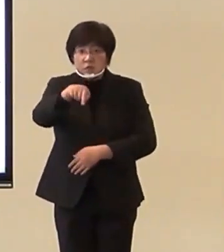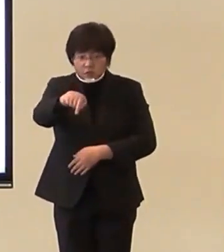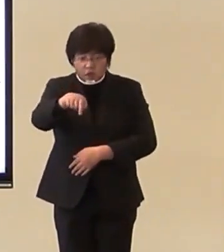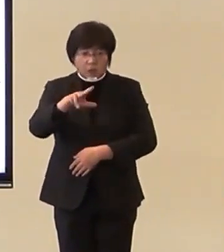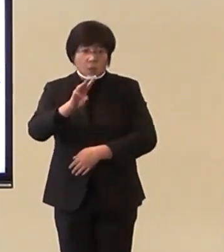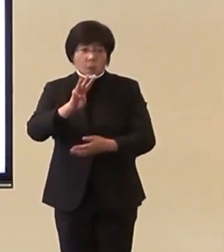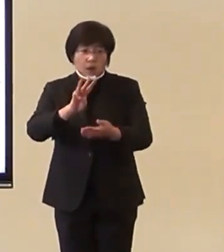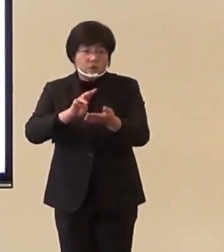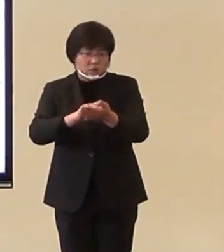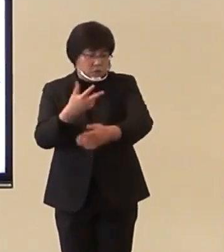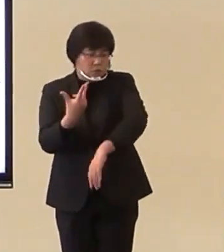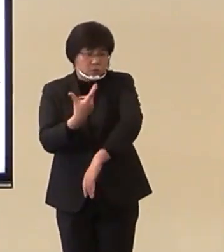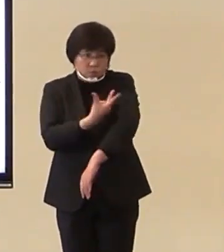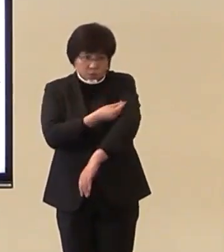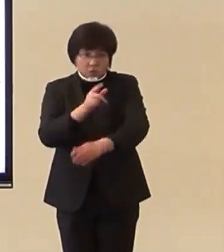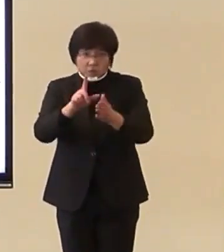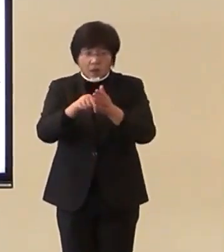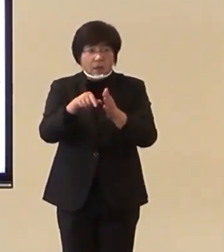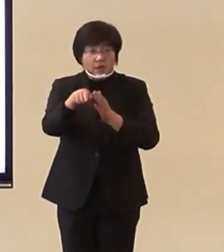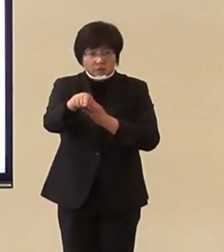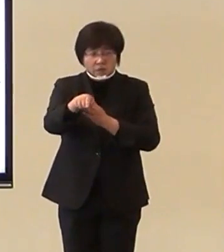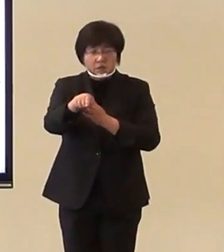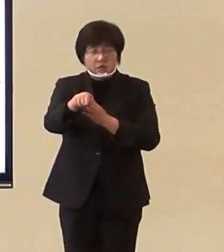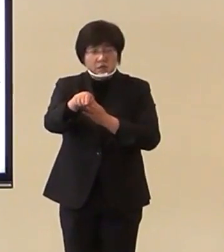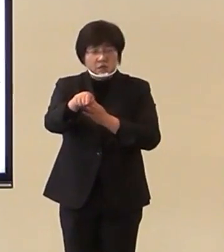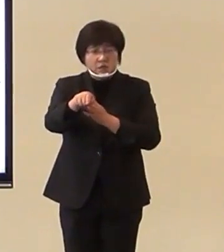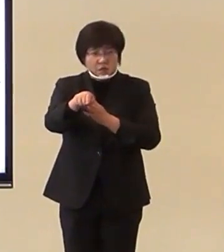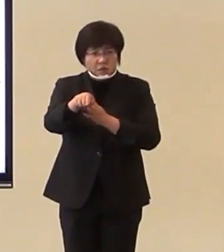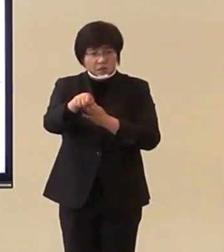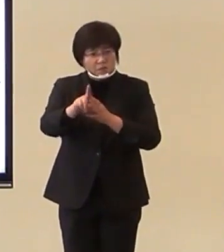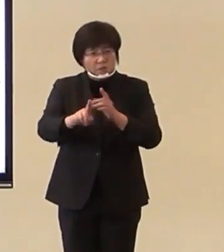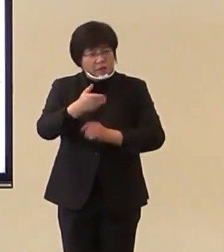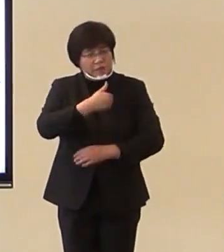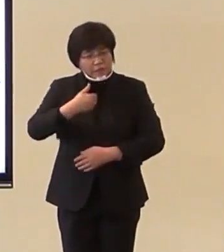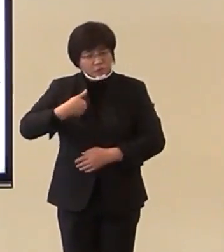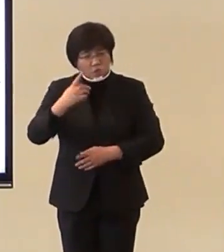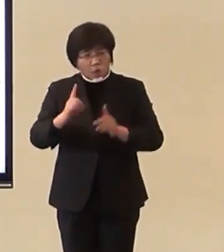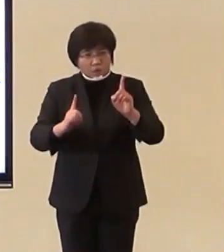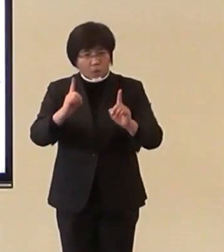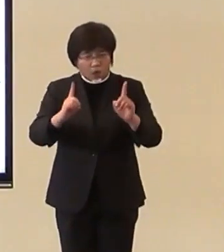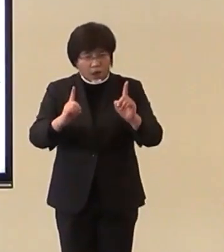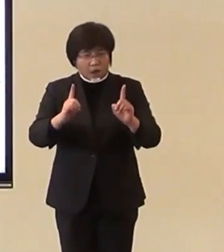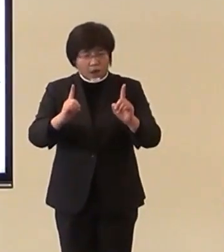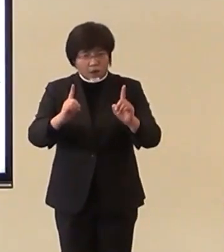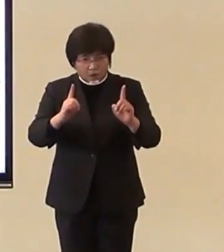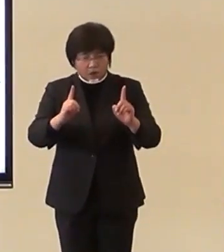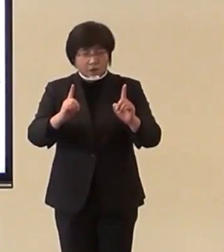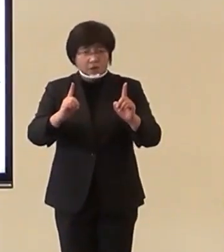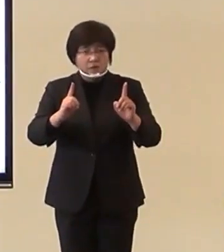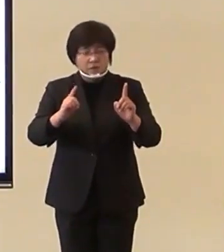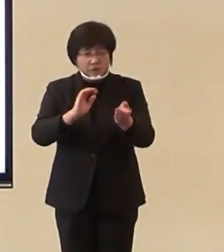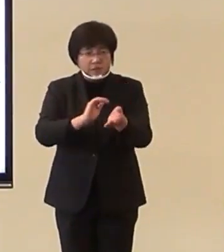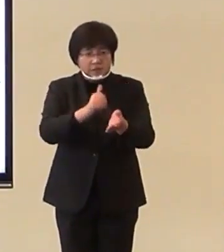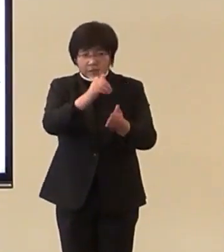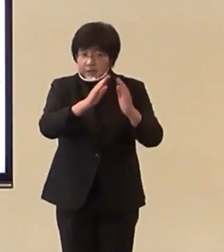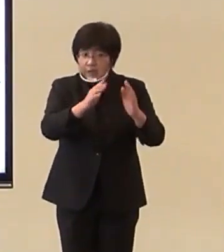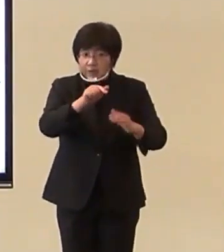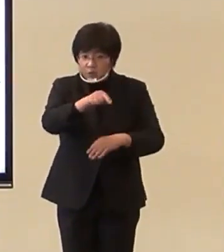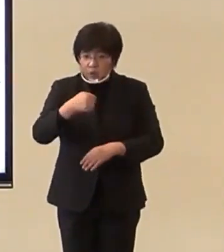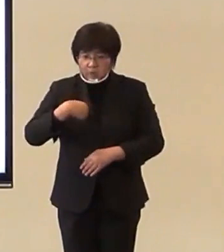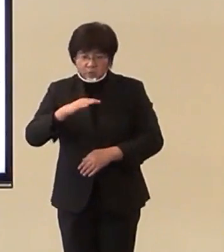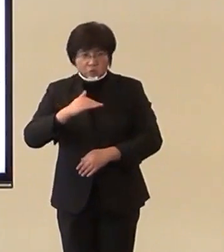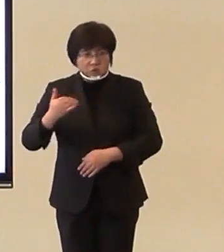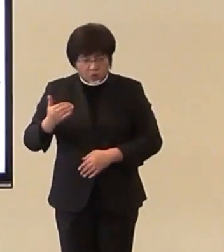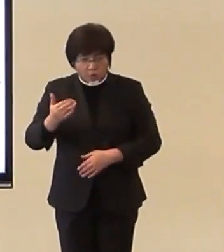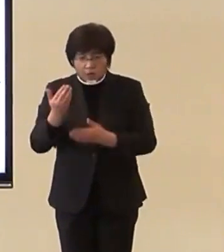ることについての、可能性についても今聞き取り調査を、私ども、あるいは医師会さんの方でしていただいているところ